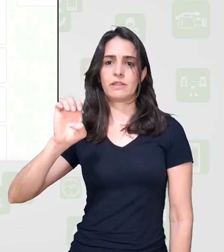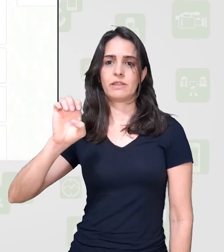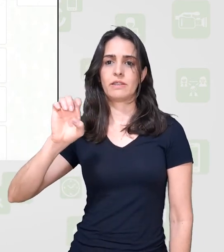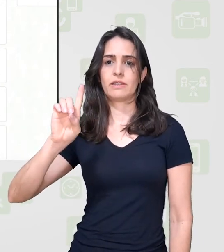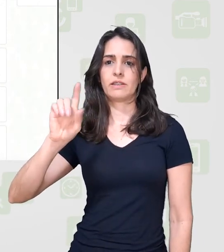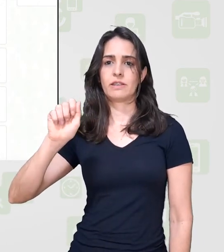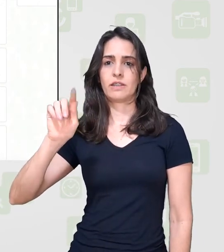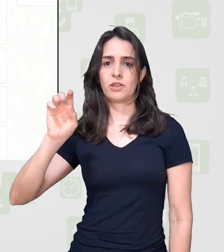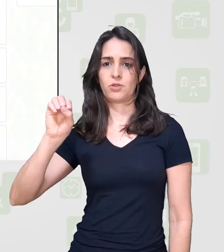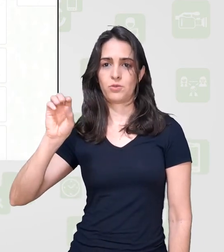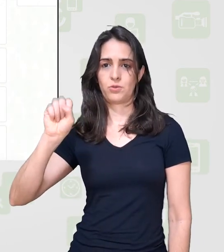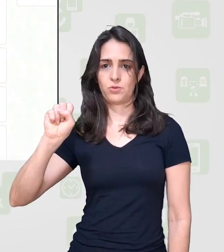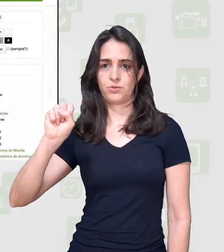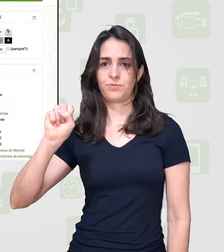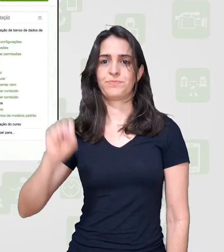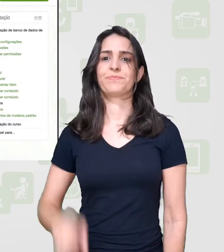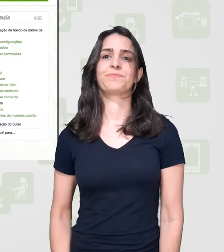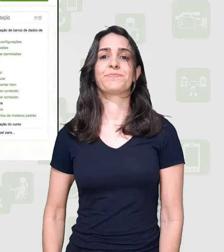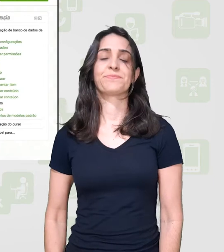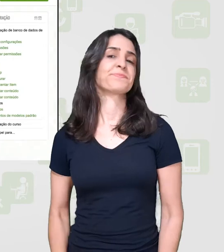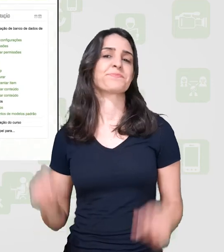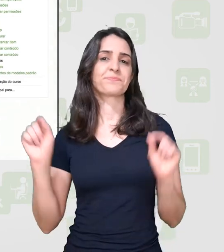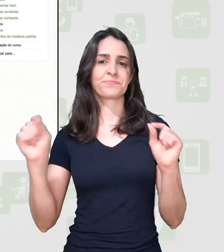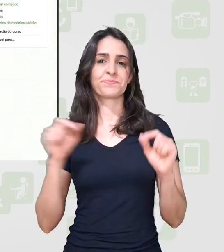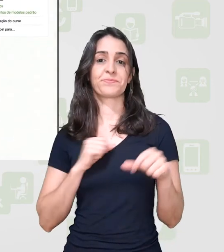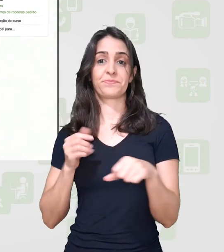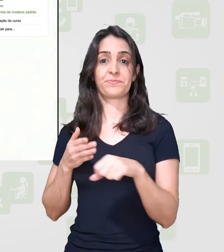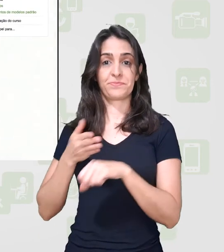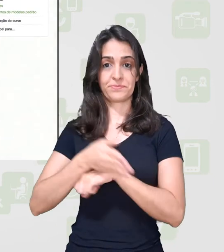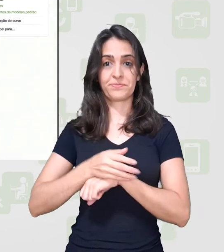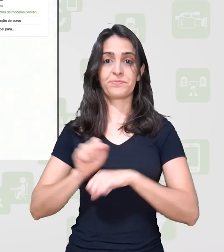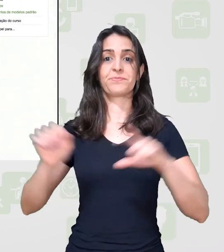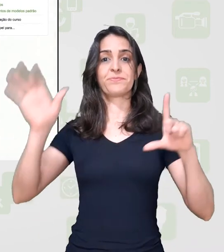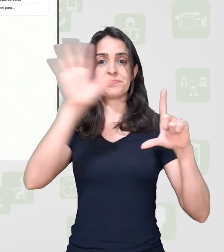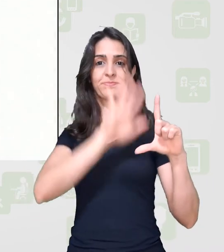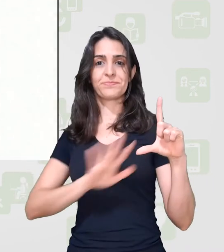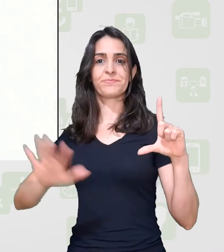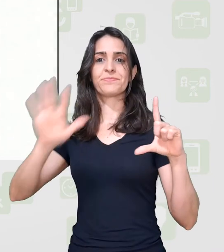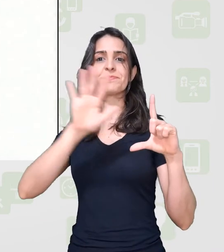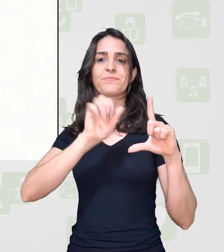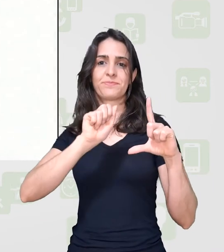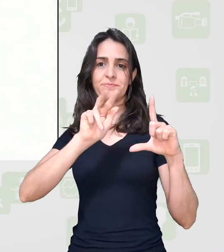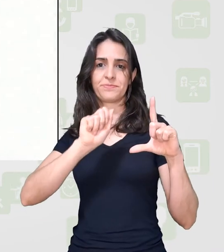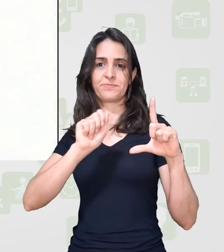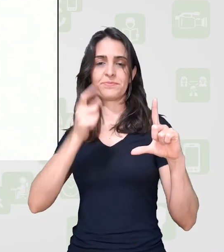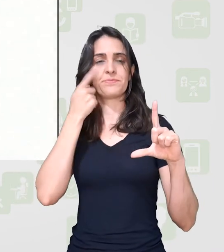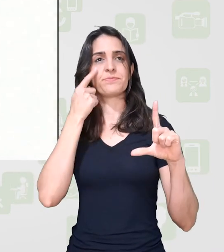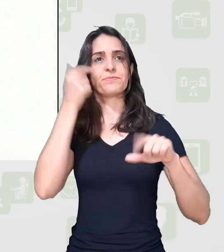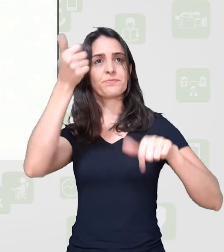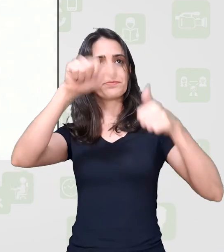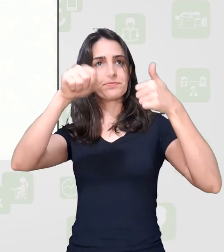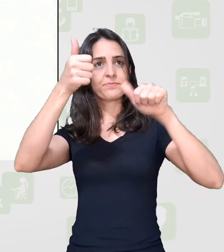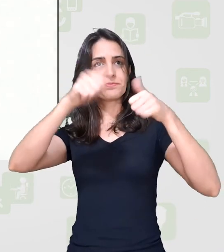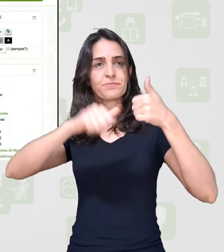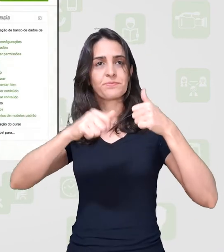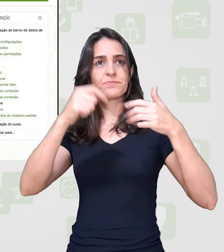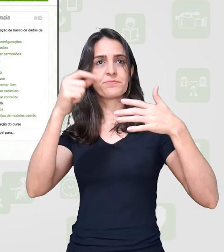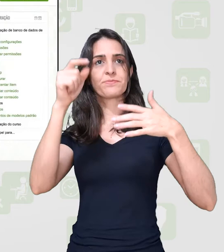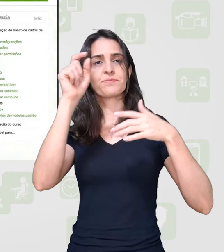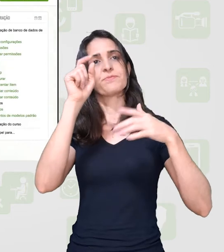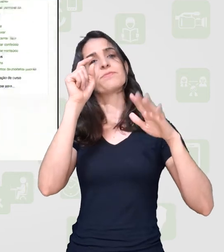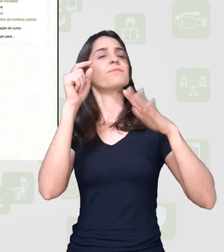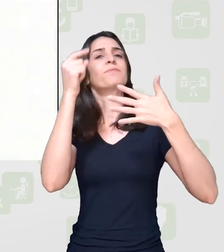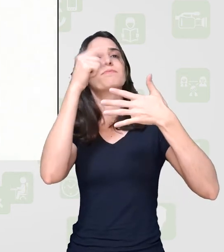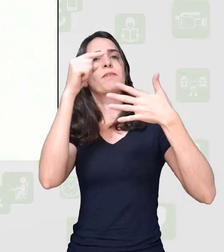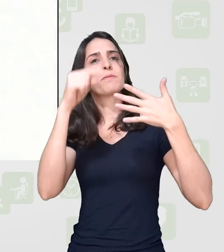Então você vai acessar Buzz de dados e vai visualizar os itens dos